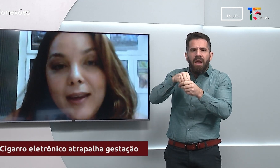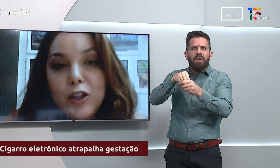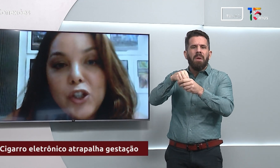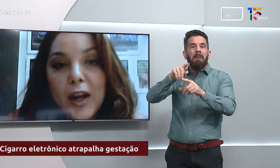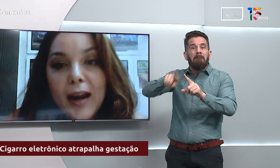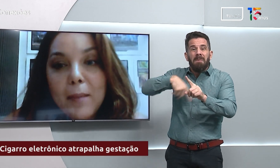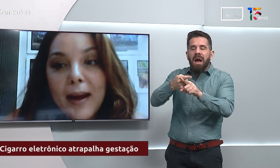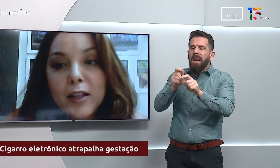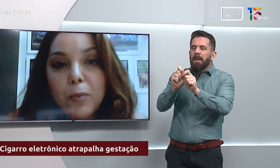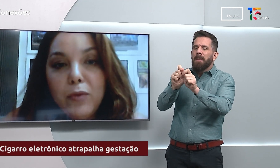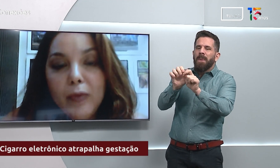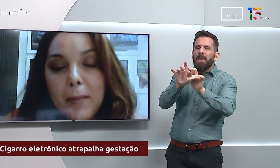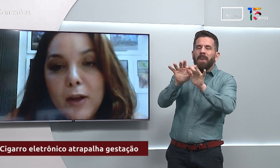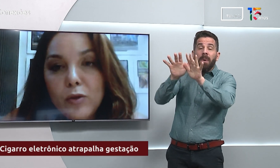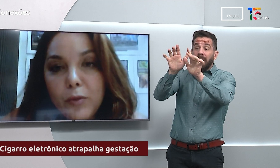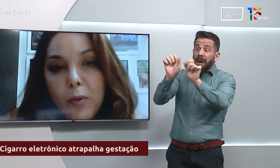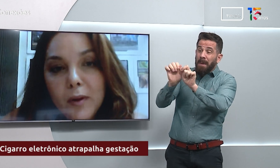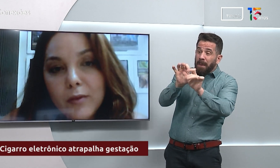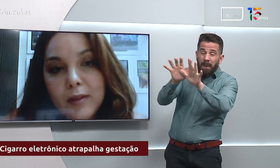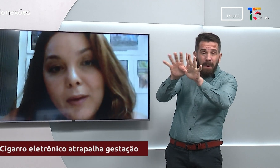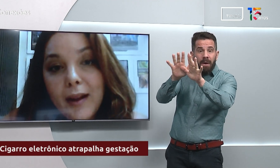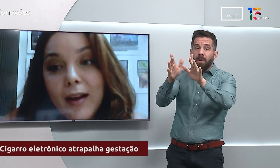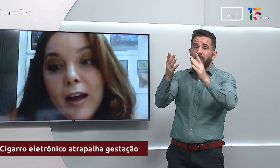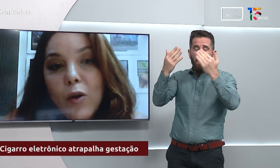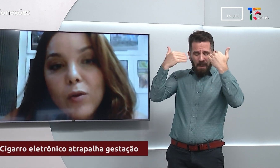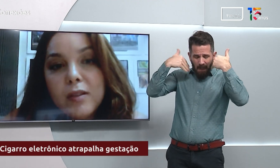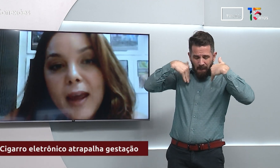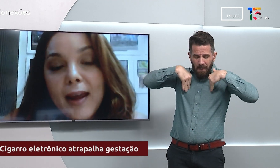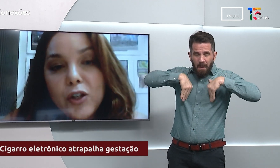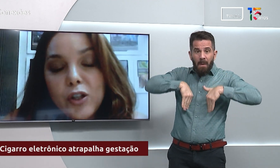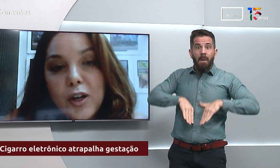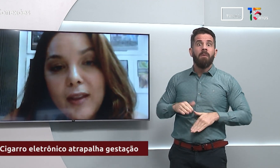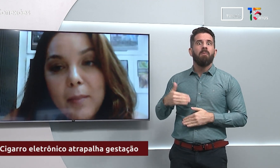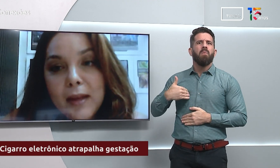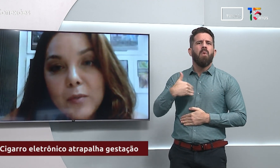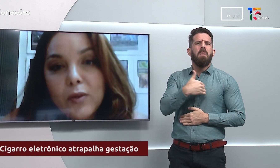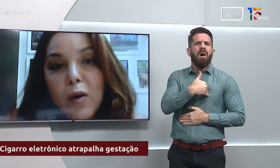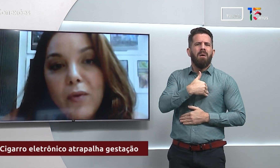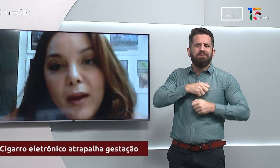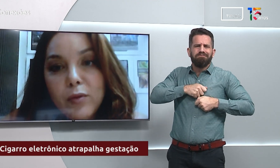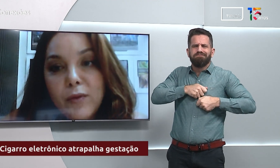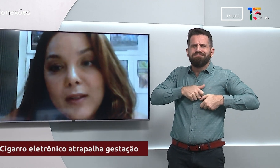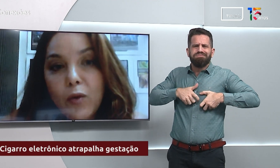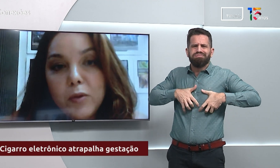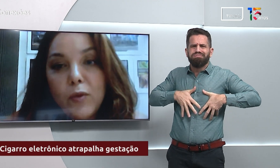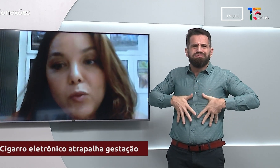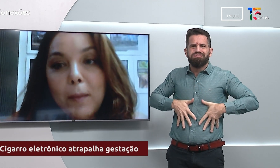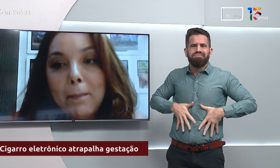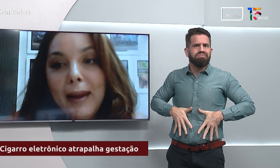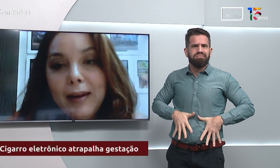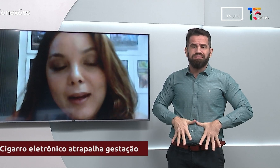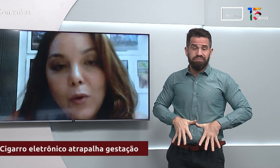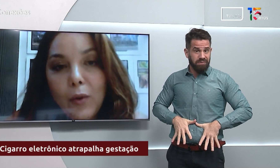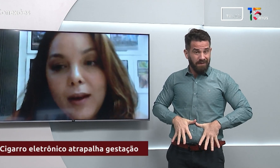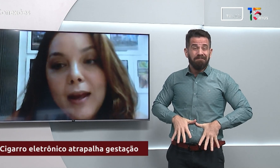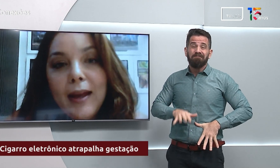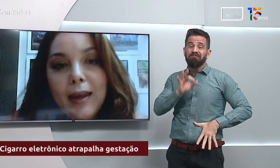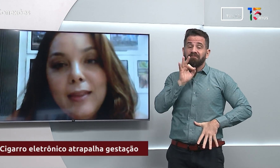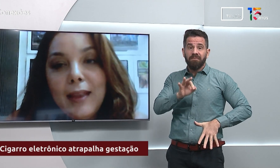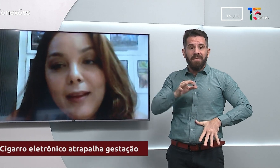gente sabe que o que dá o sabor, o que dá o cheiro no cigarro são componentes